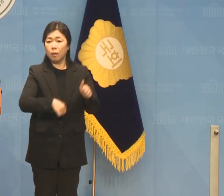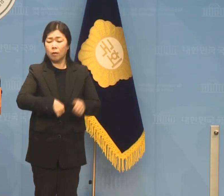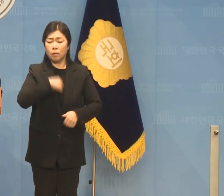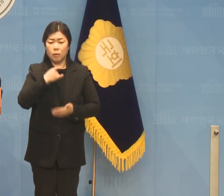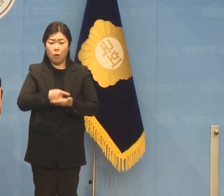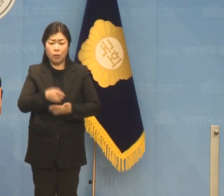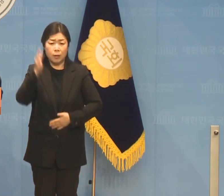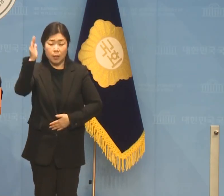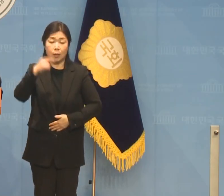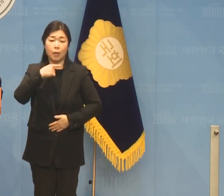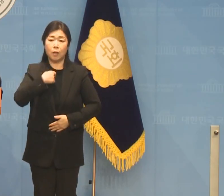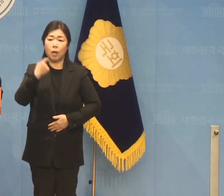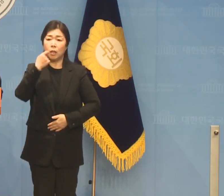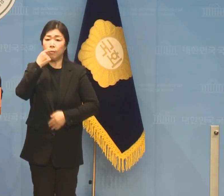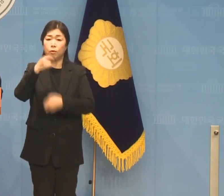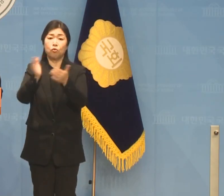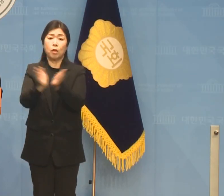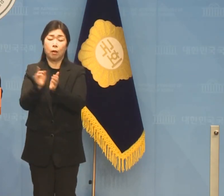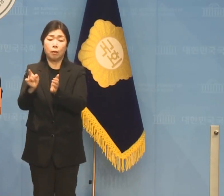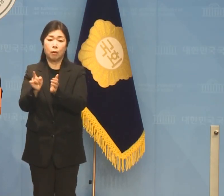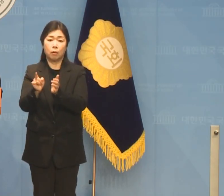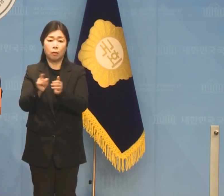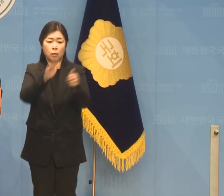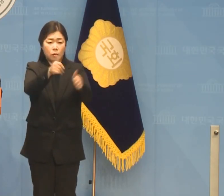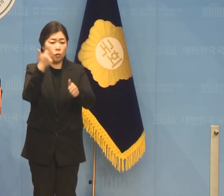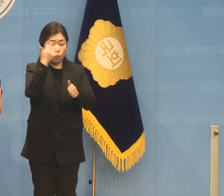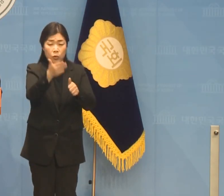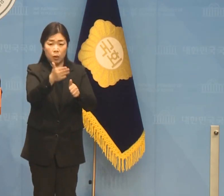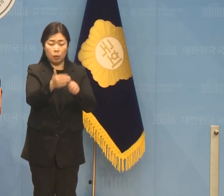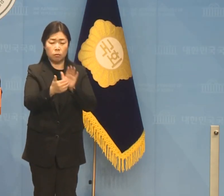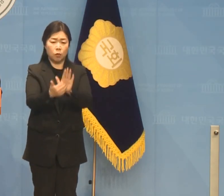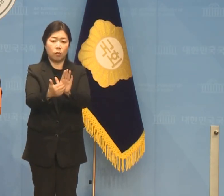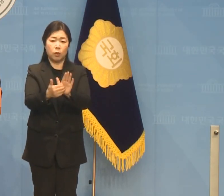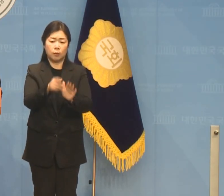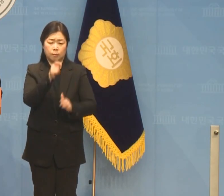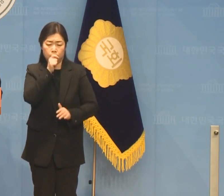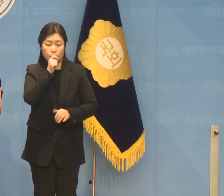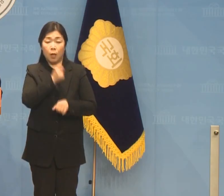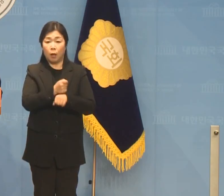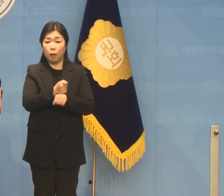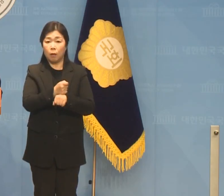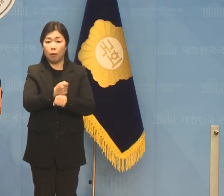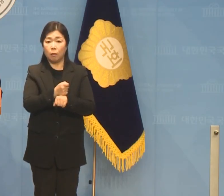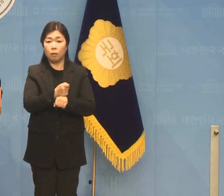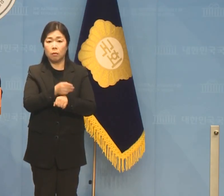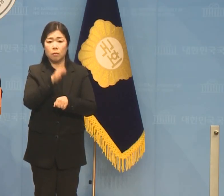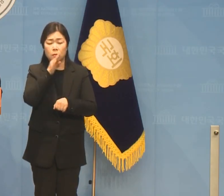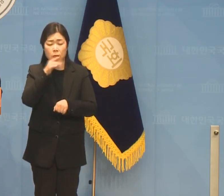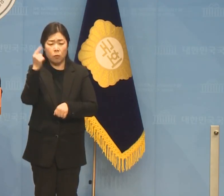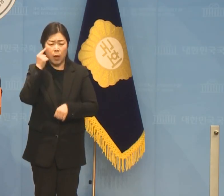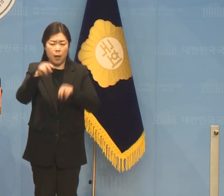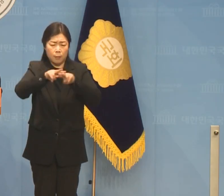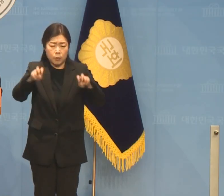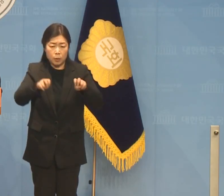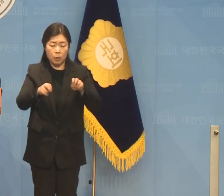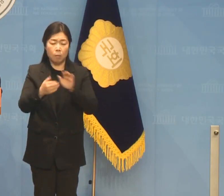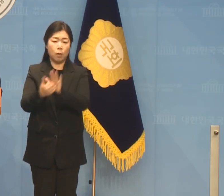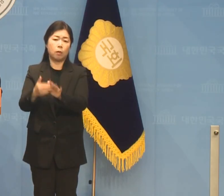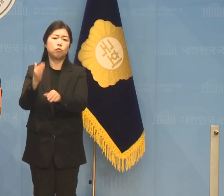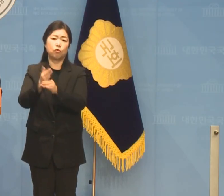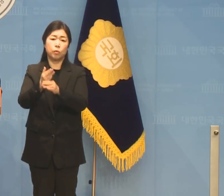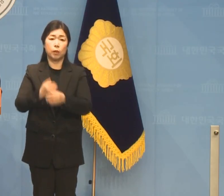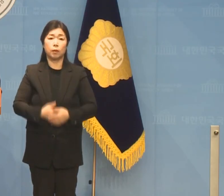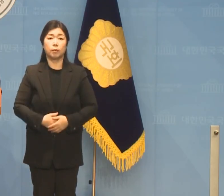민주당은 청문회를 거부하고 침묵함으로써 진실 규명을 가로막고 있습니다.